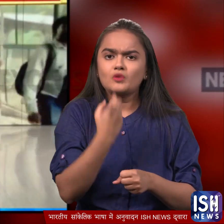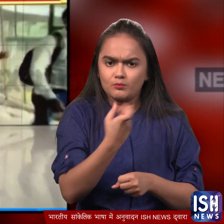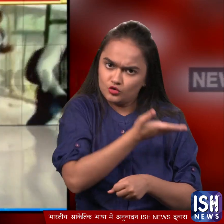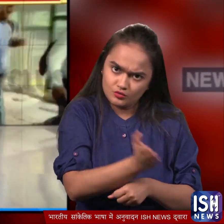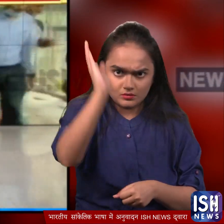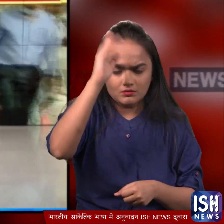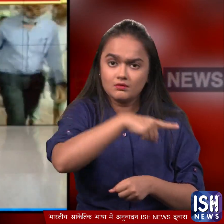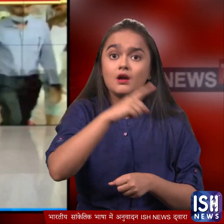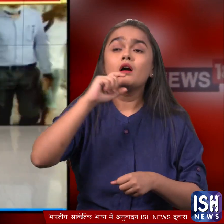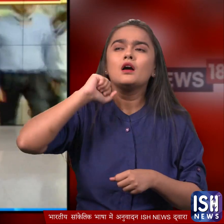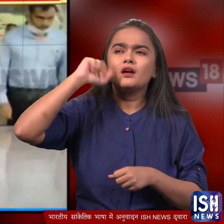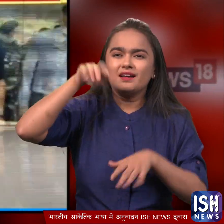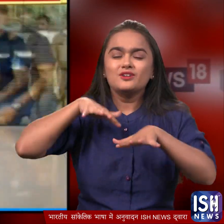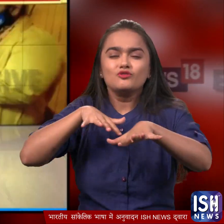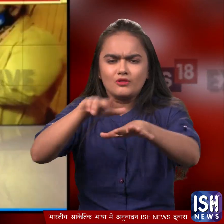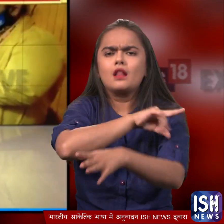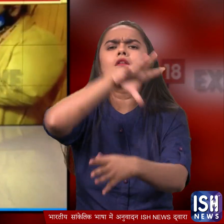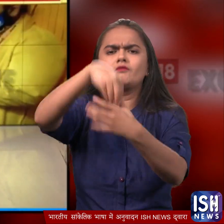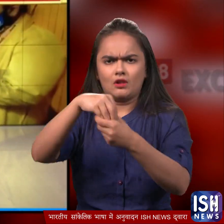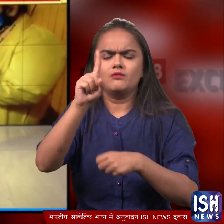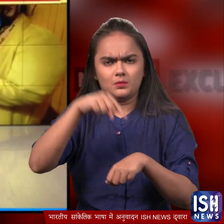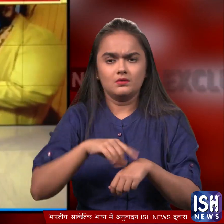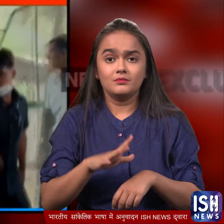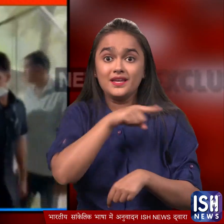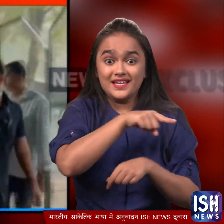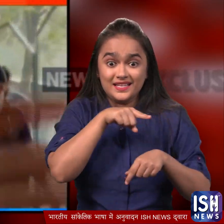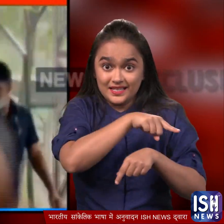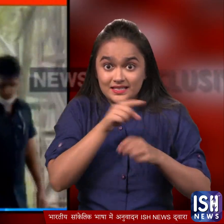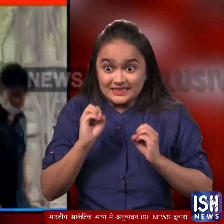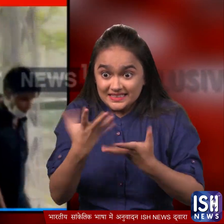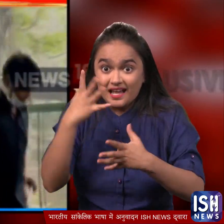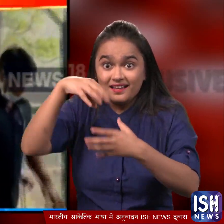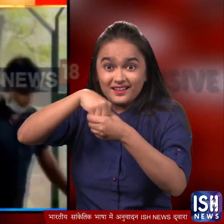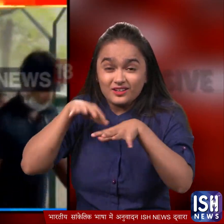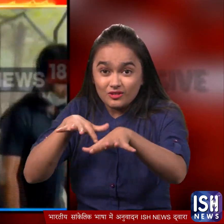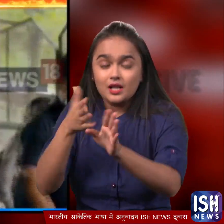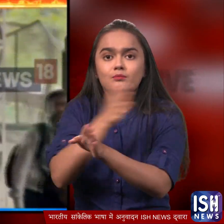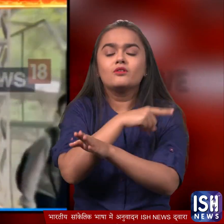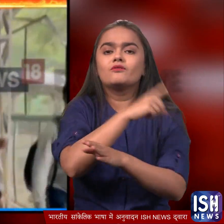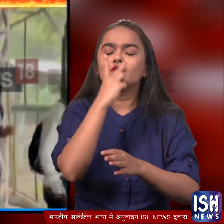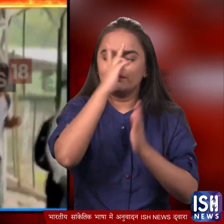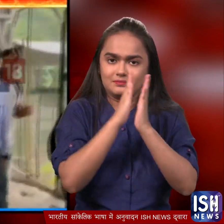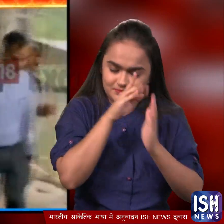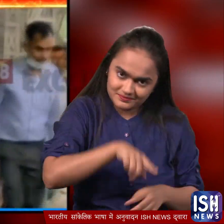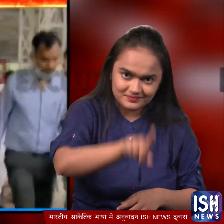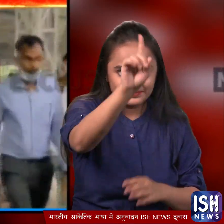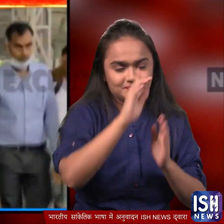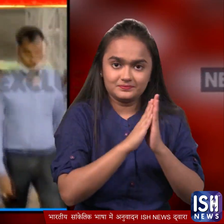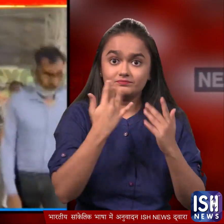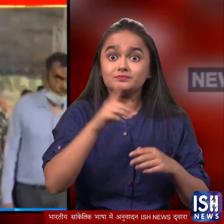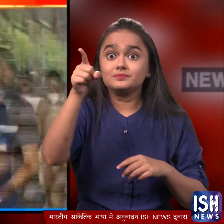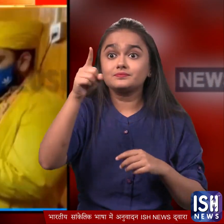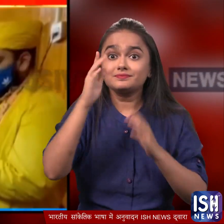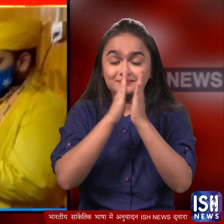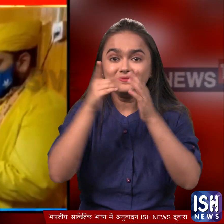गांधी 2 दिन के जम्मू दौरे पर हैं, जहां वो एक रैली को भी संबोधित करेंगे। लेकिन अपने इस दौरे की शुरुआत उन्होंने माता वैष्णो देवी के